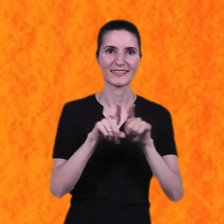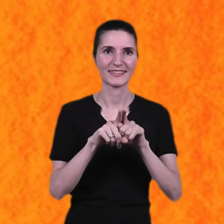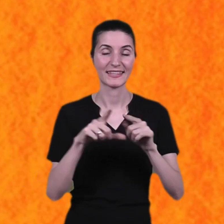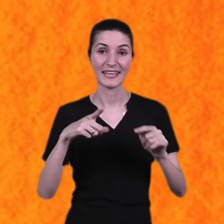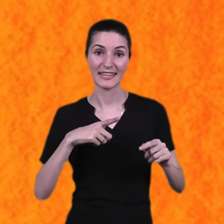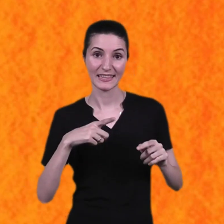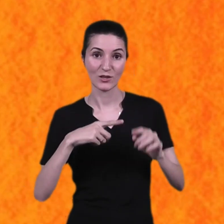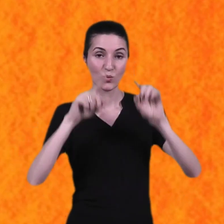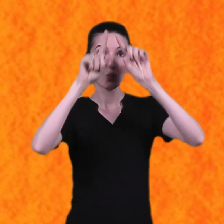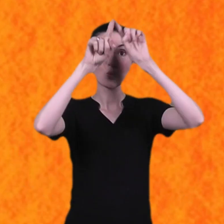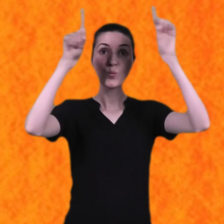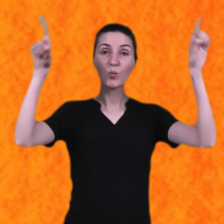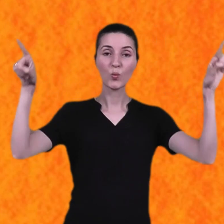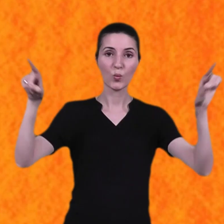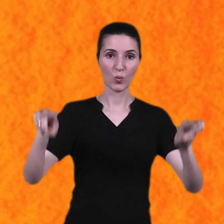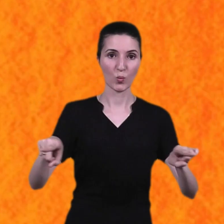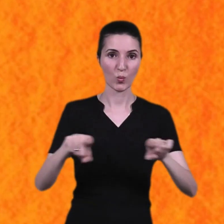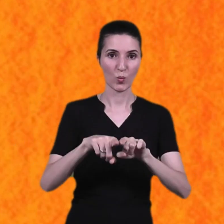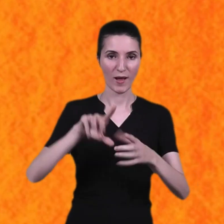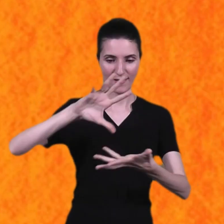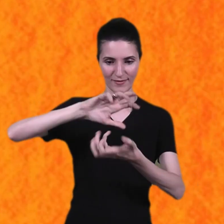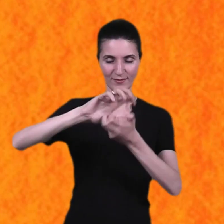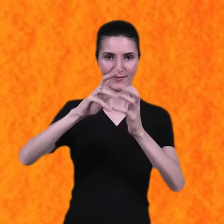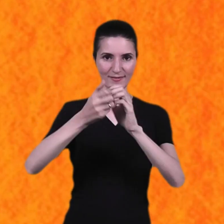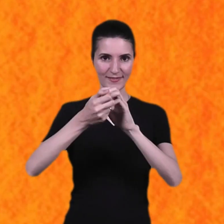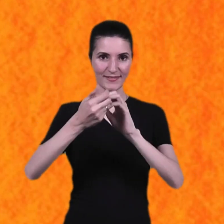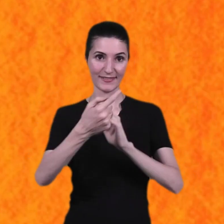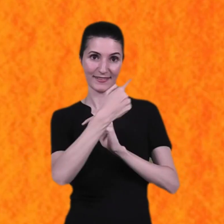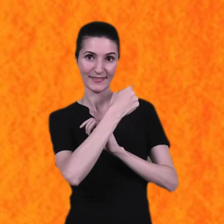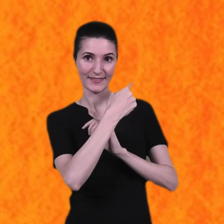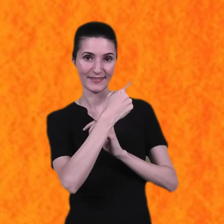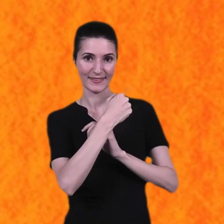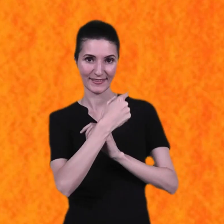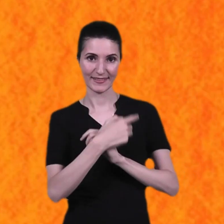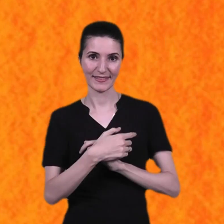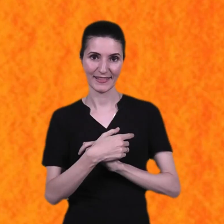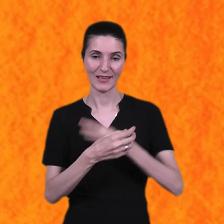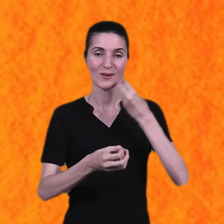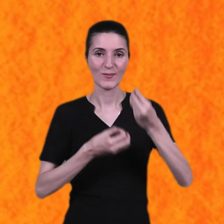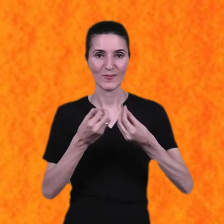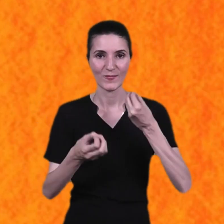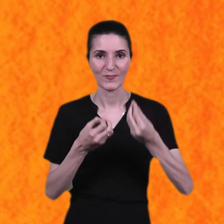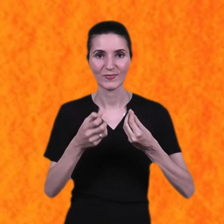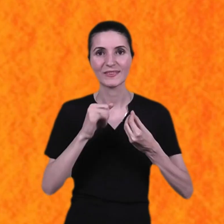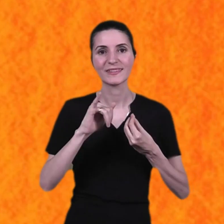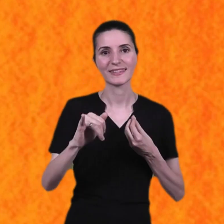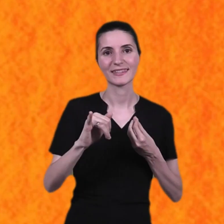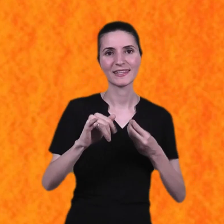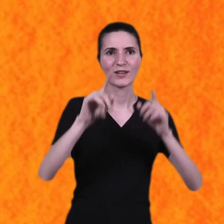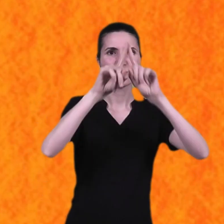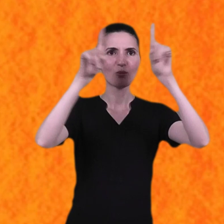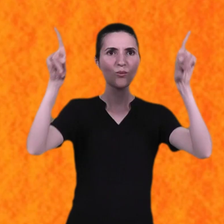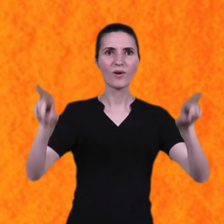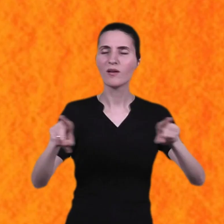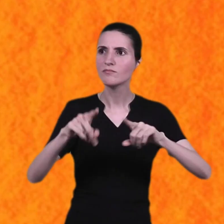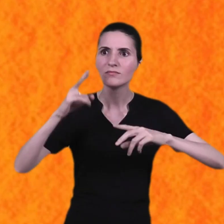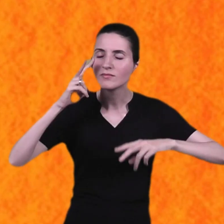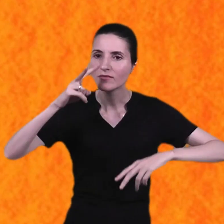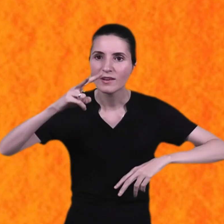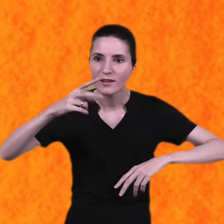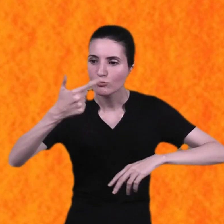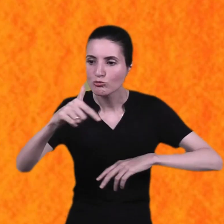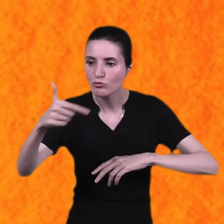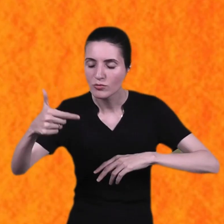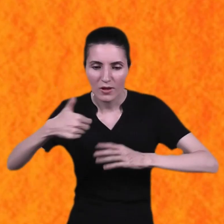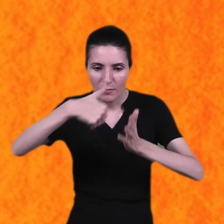temos uma moldura, né, de um quadro logo atrás, aqui do nosso proponente. E esse quadro é só uma